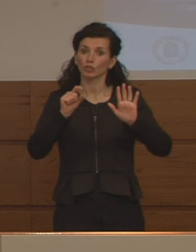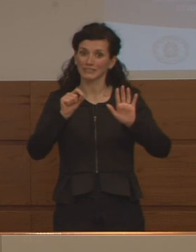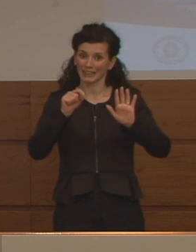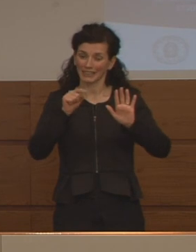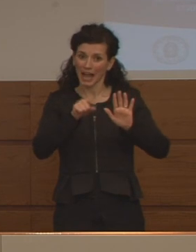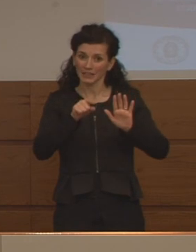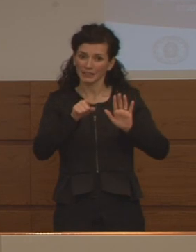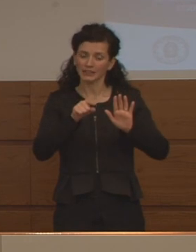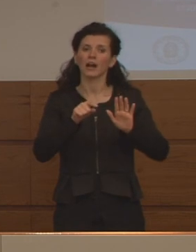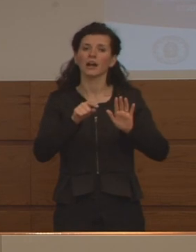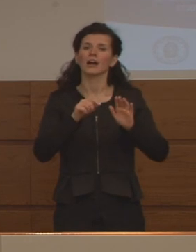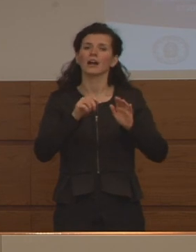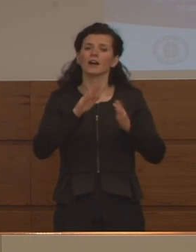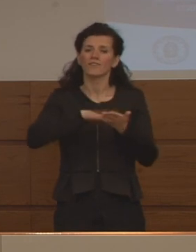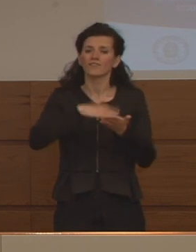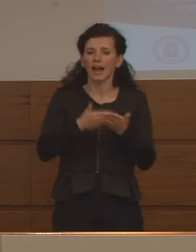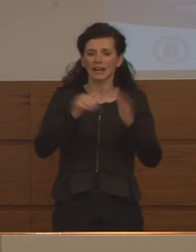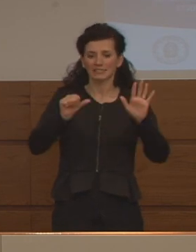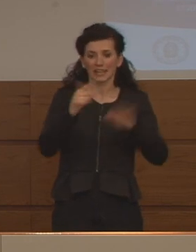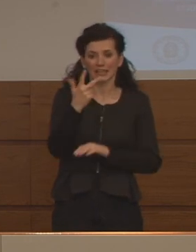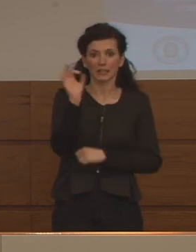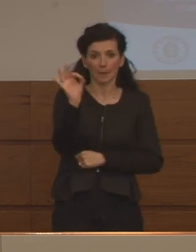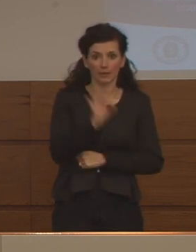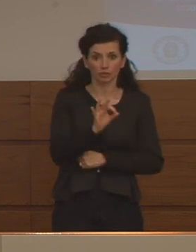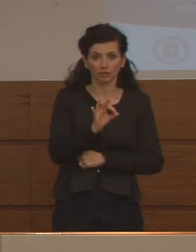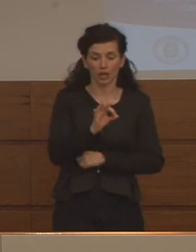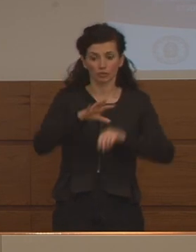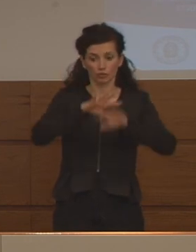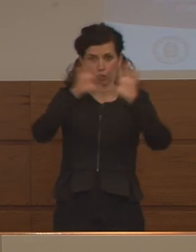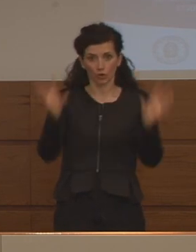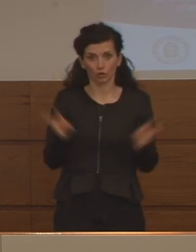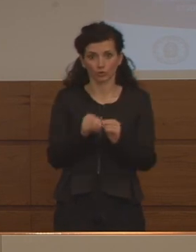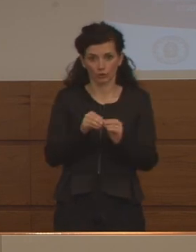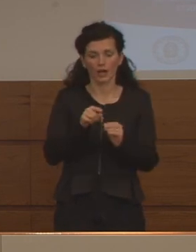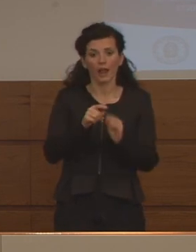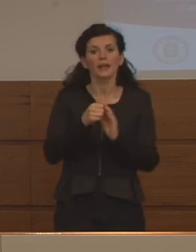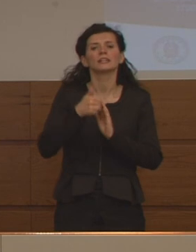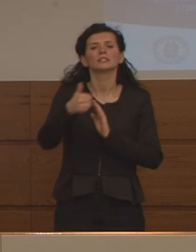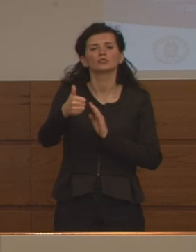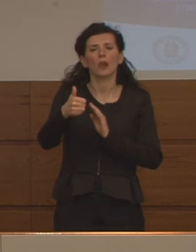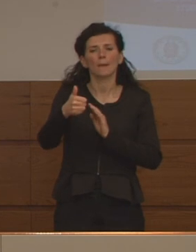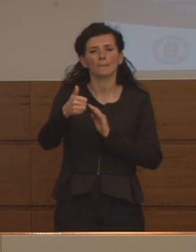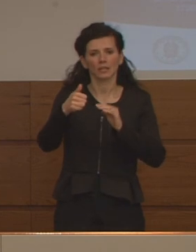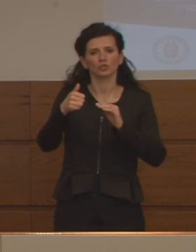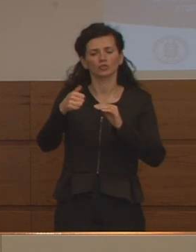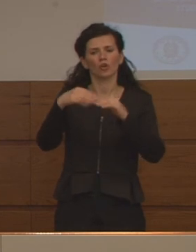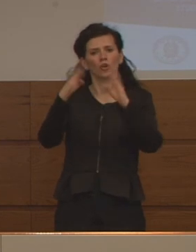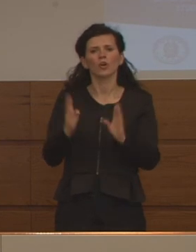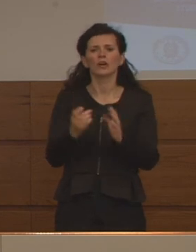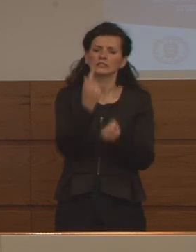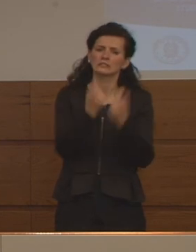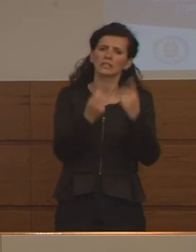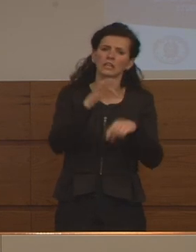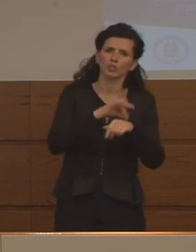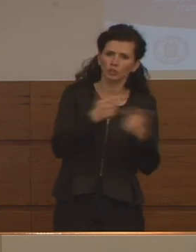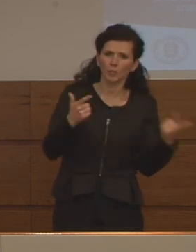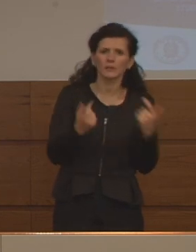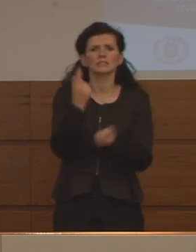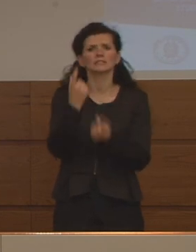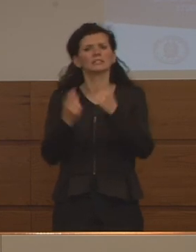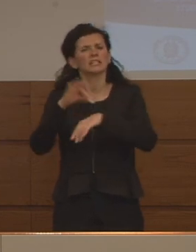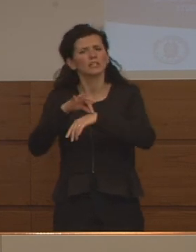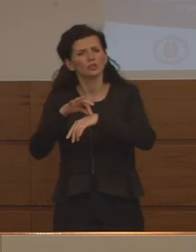il 63 per cento del totale è in isolamento senza sintomi o con sintomi lievi